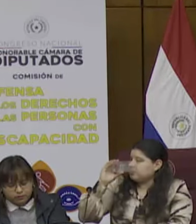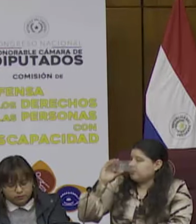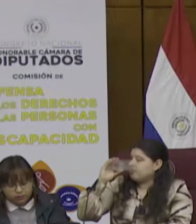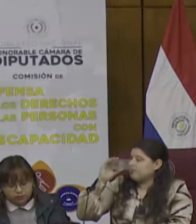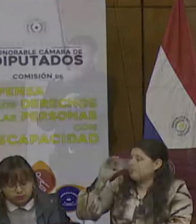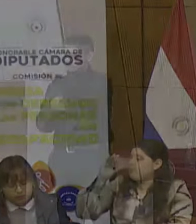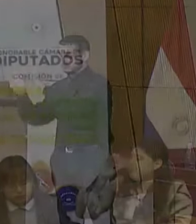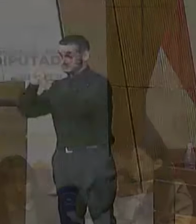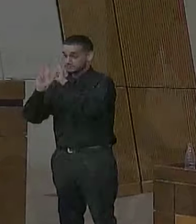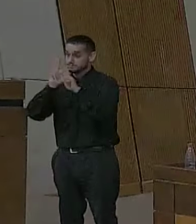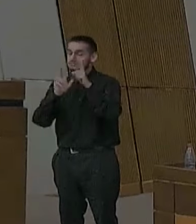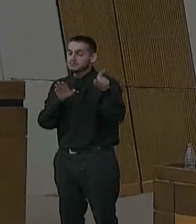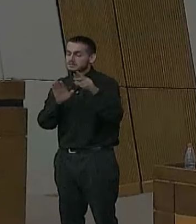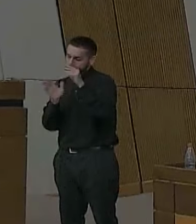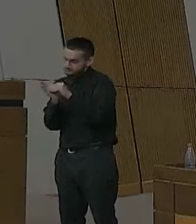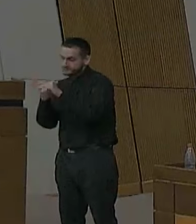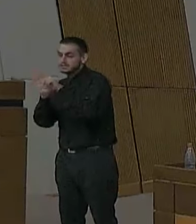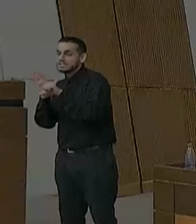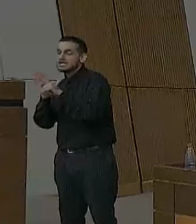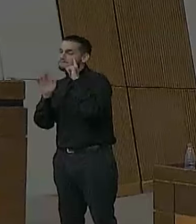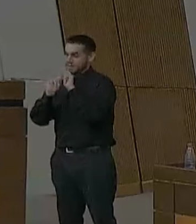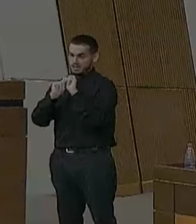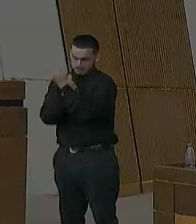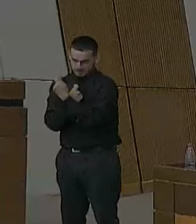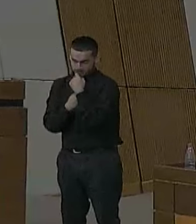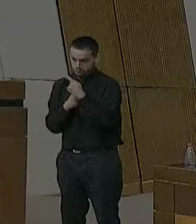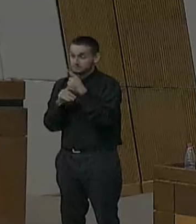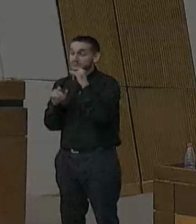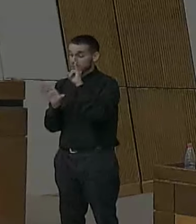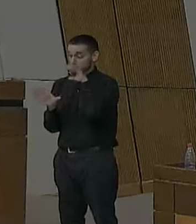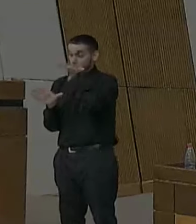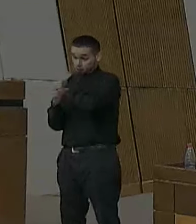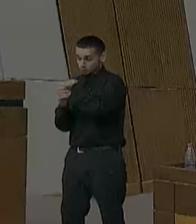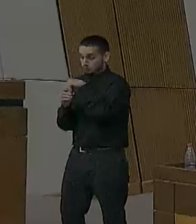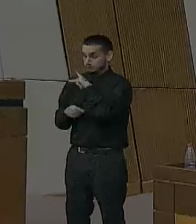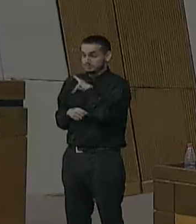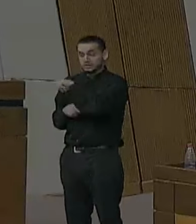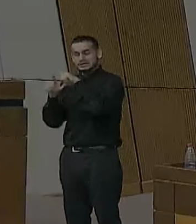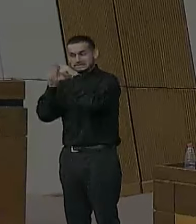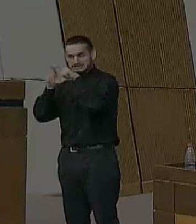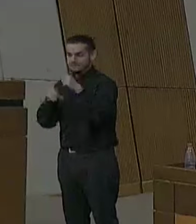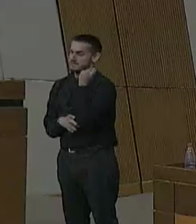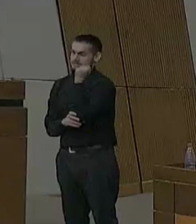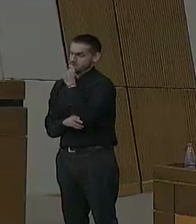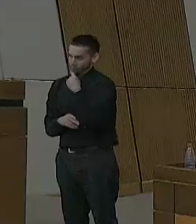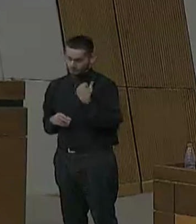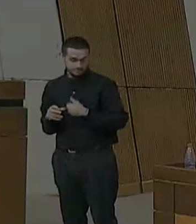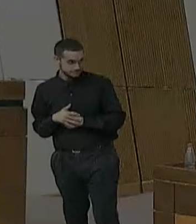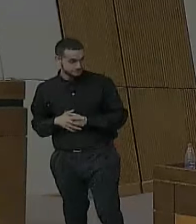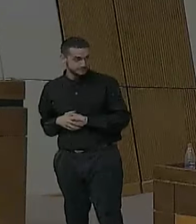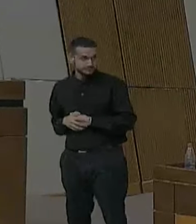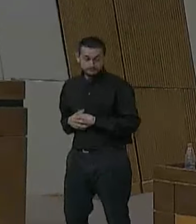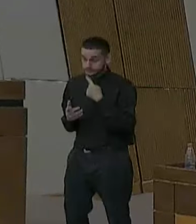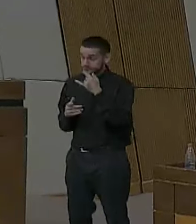ley. Y tal cual, la inclusión de personas es un tema súper relevante y de hecho que se